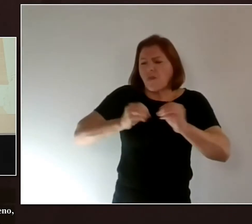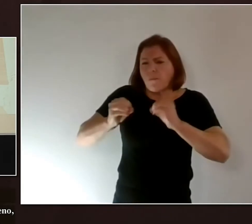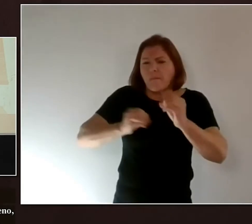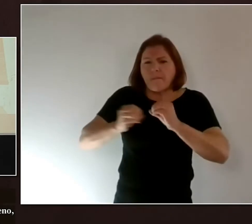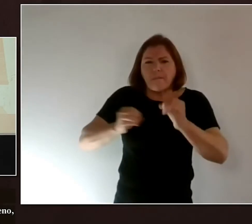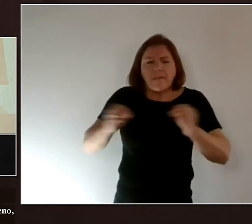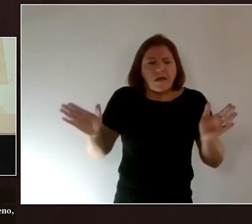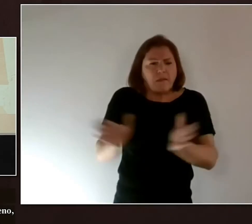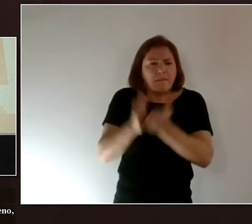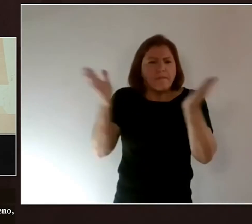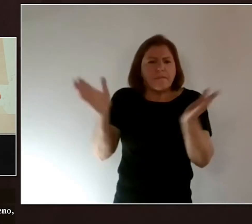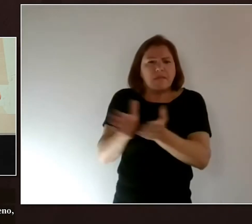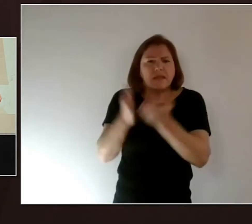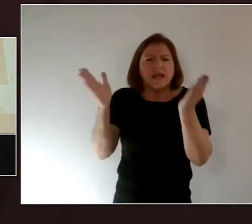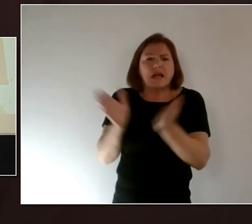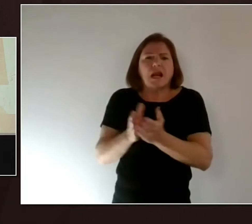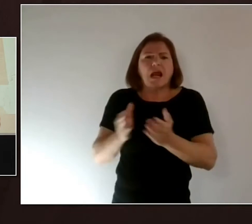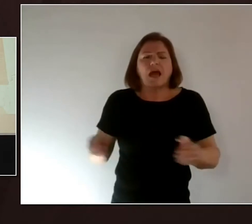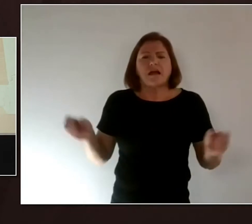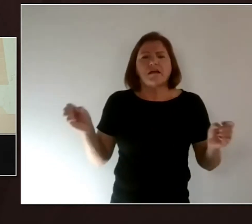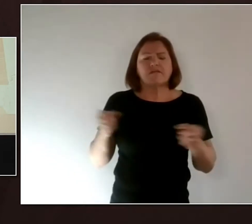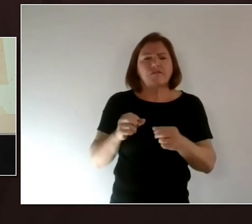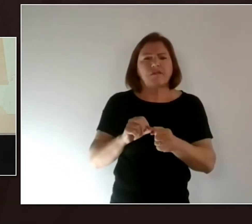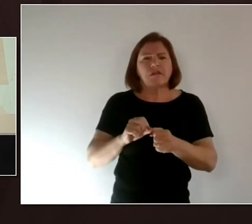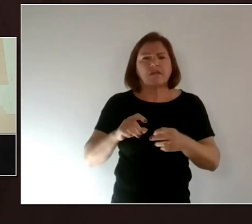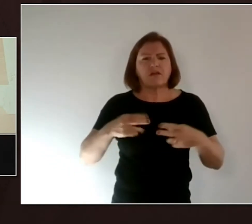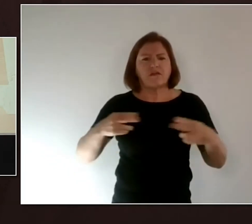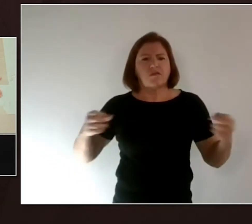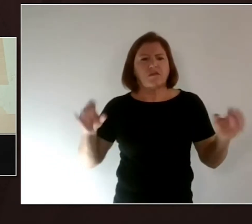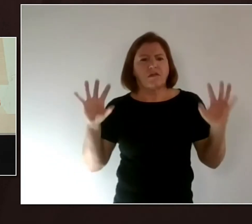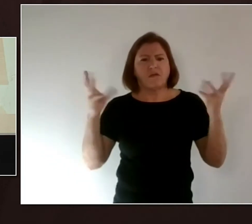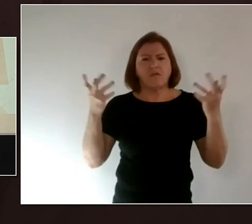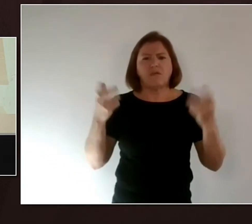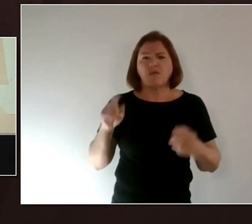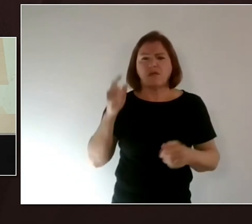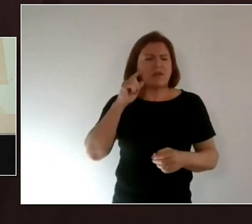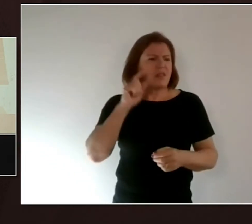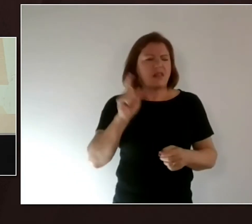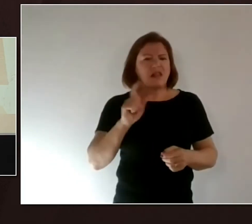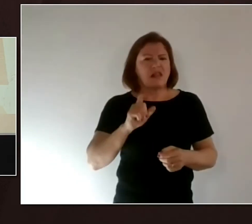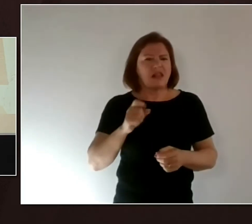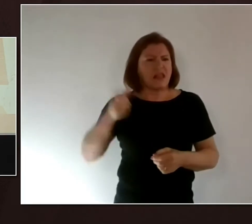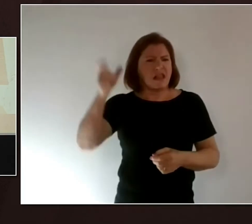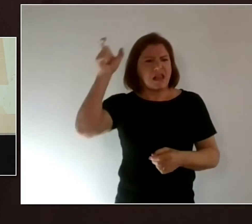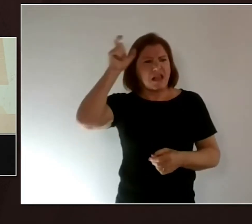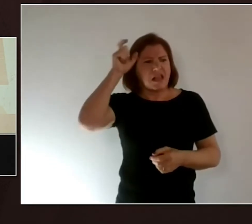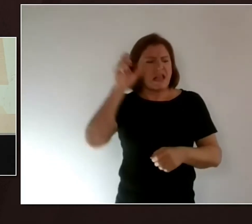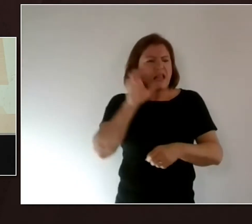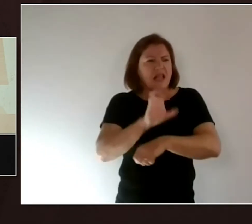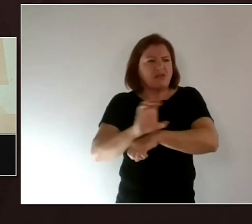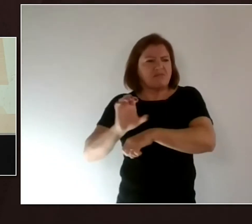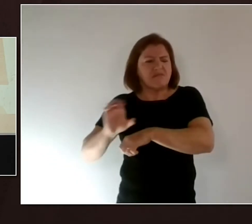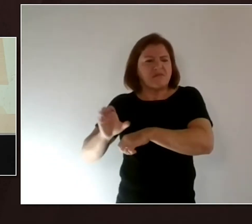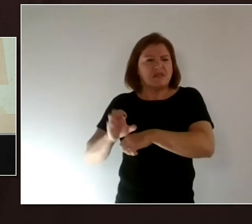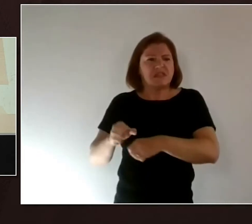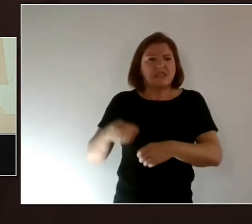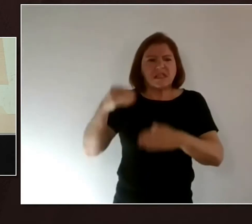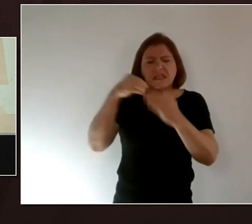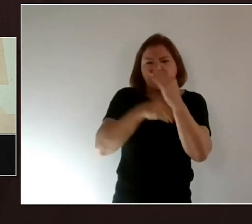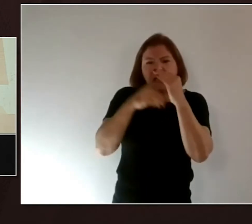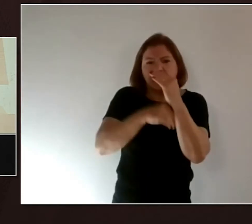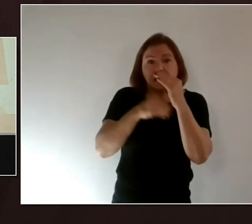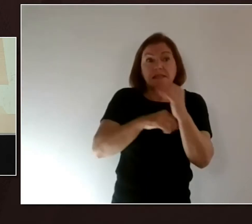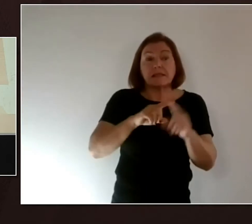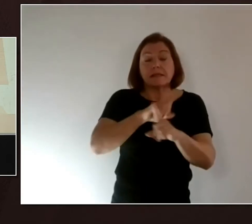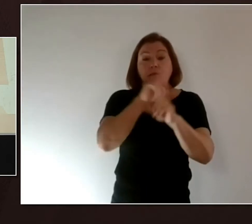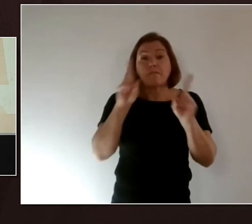não através da magia, não através das ciências ocultas, mas é o próprio Deus quem opera, né,